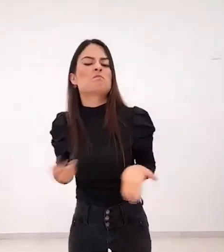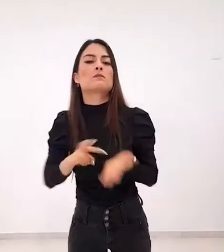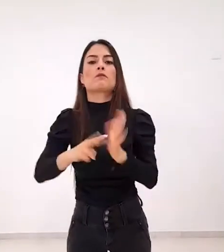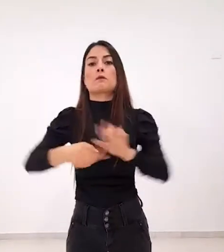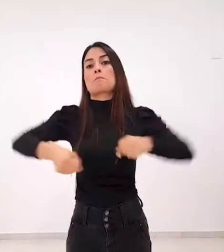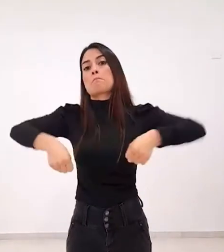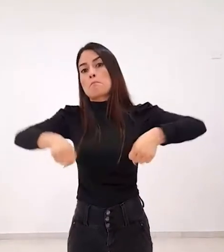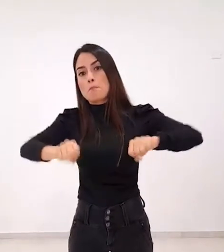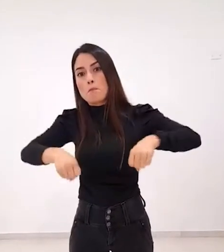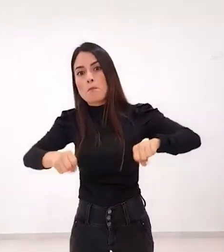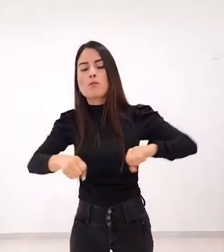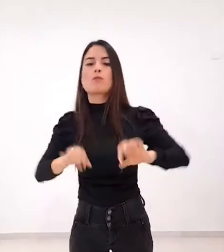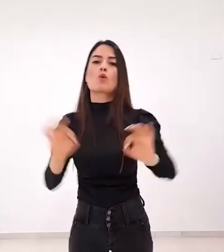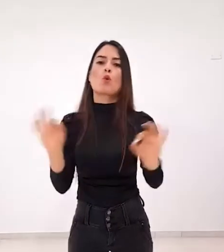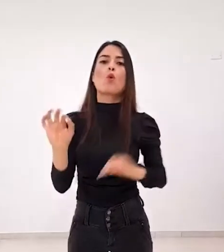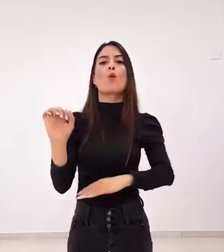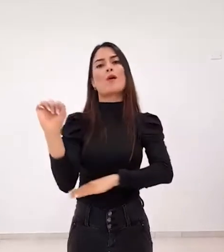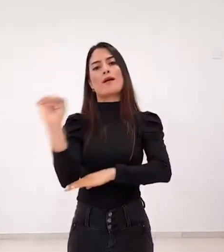y